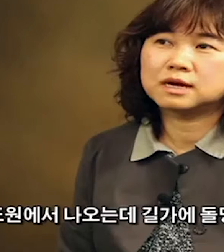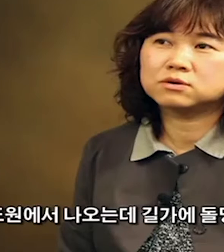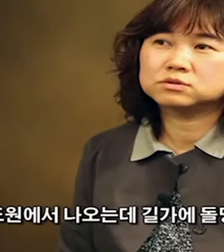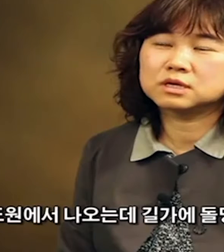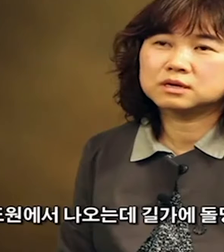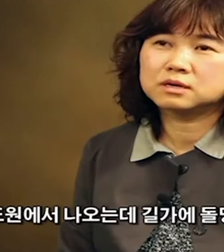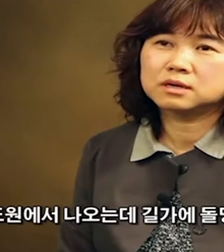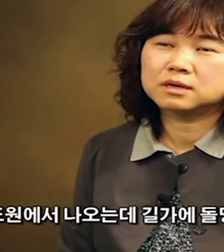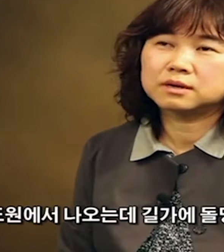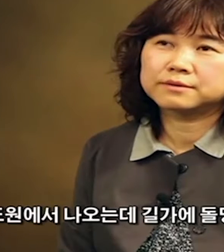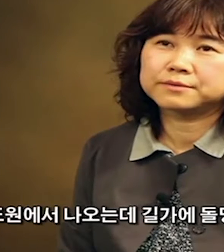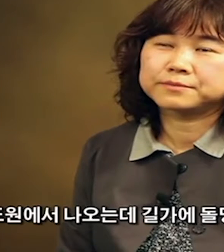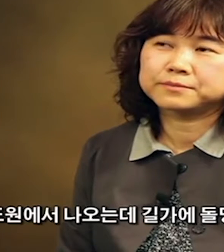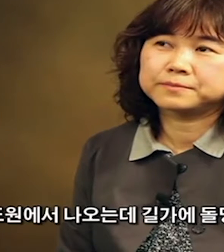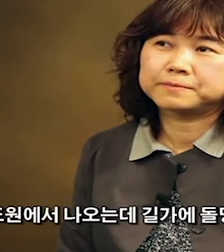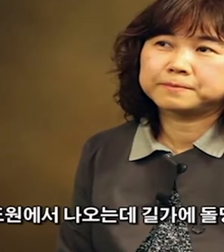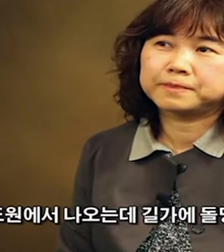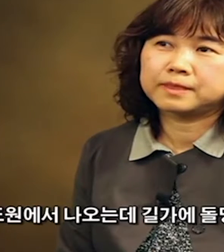기도원을 나오는데